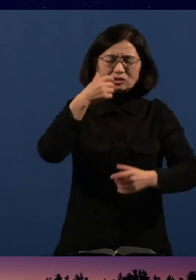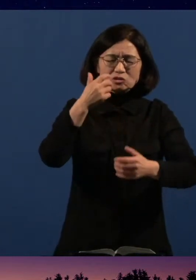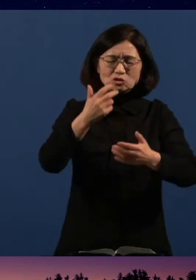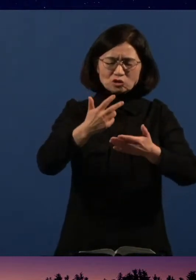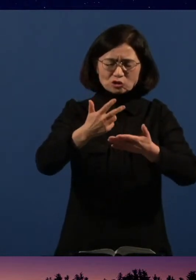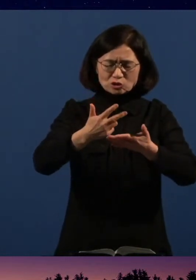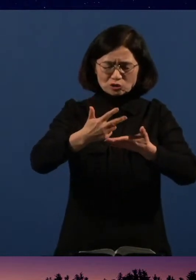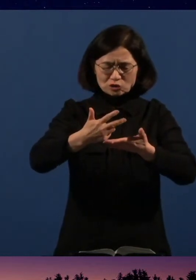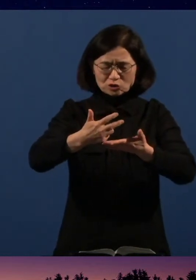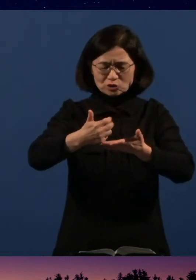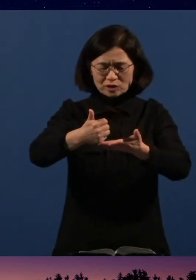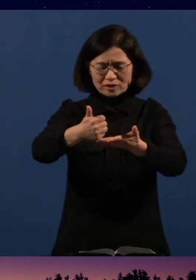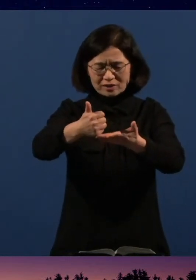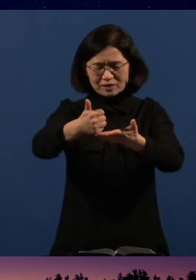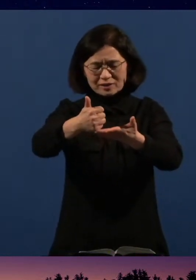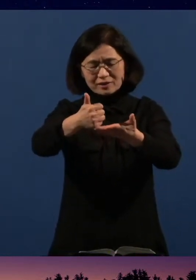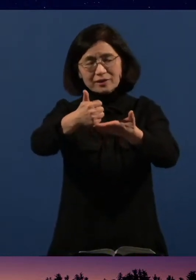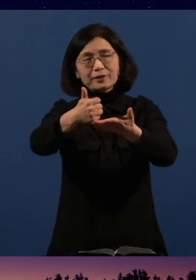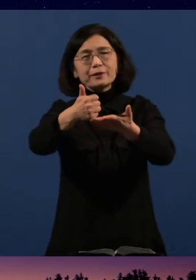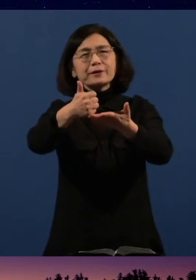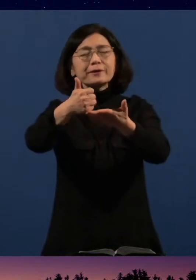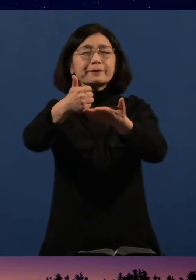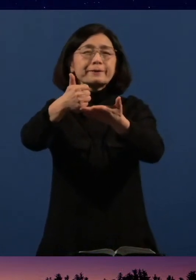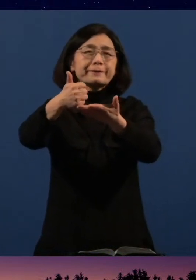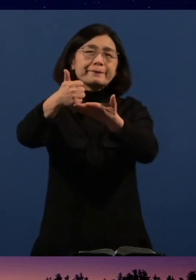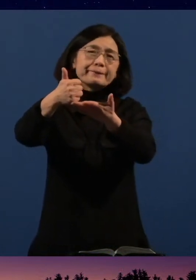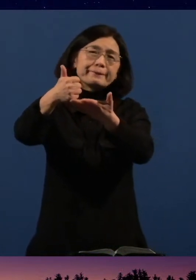진실하신 주님.